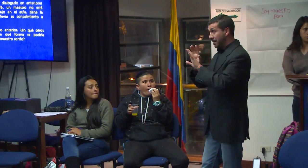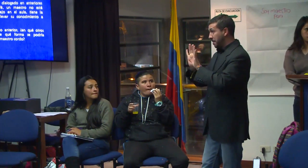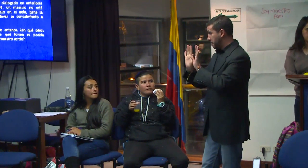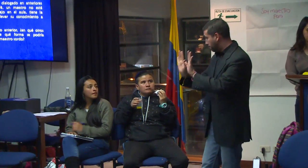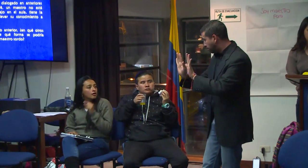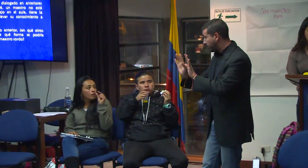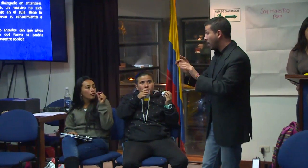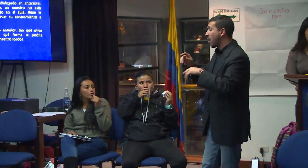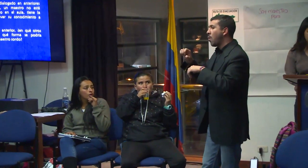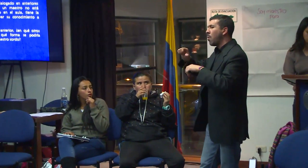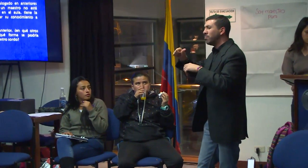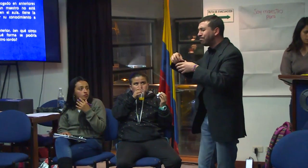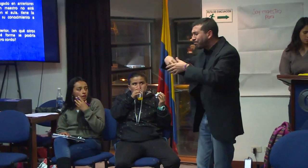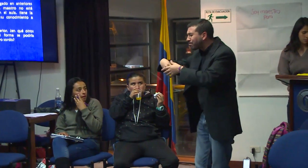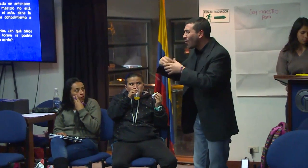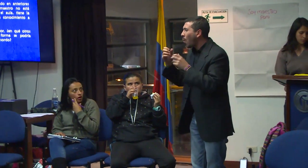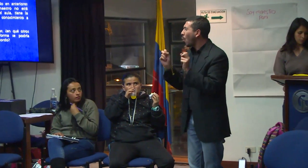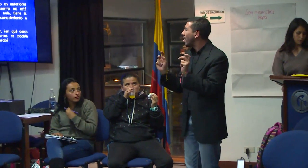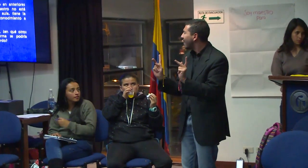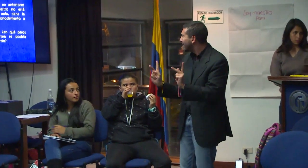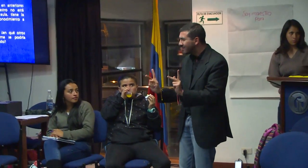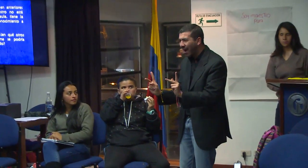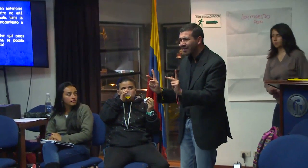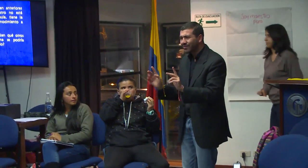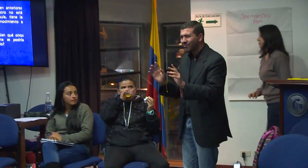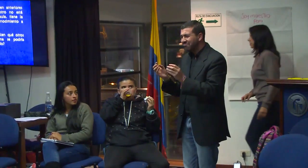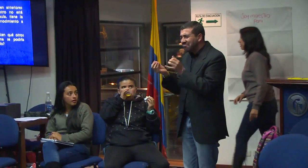reflexión interesante, importante.